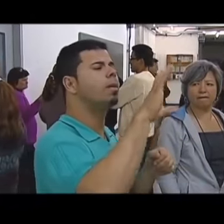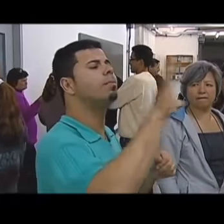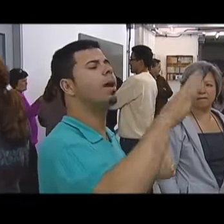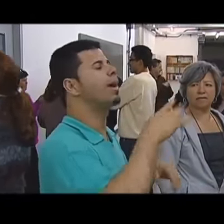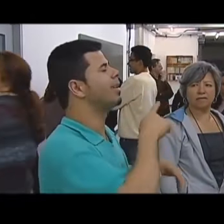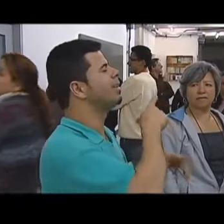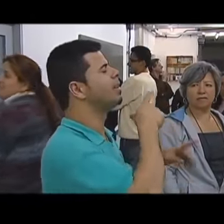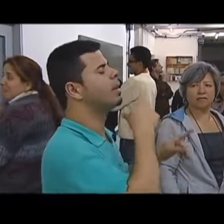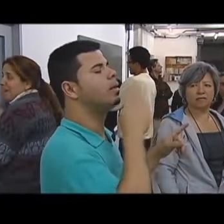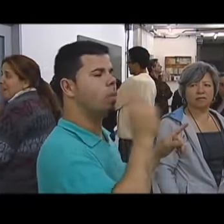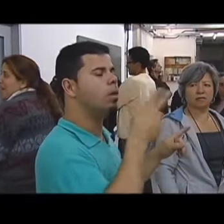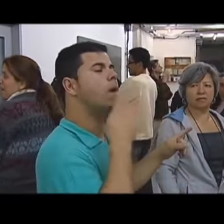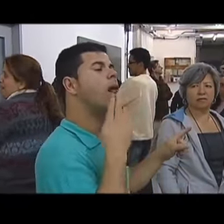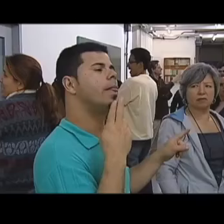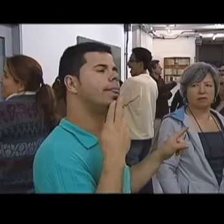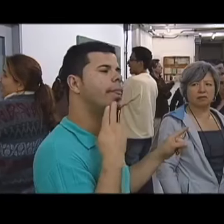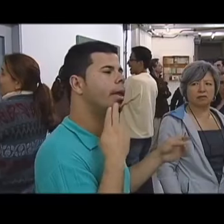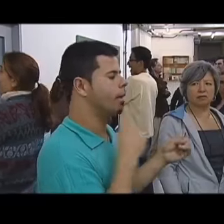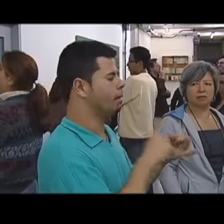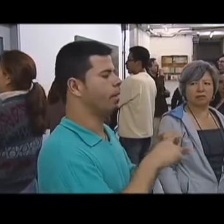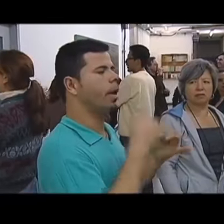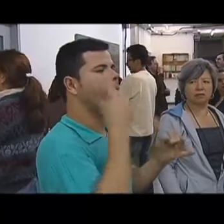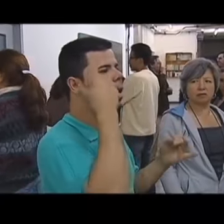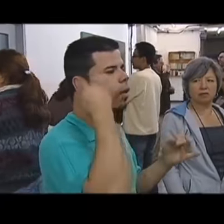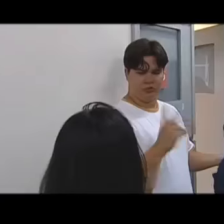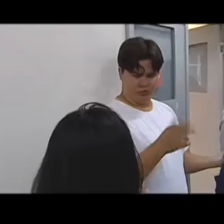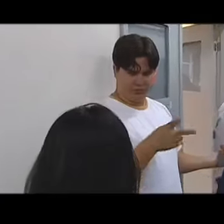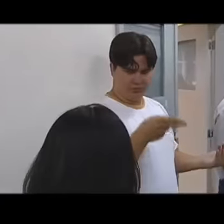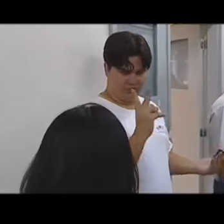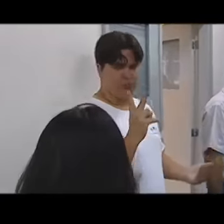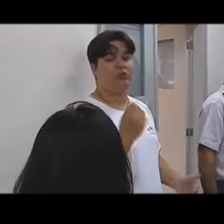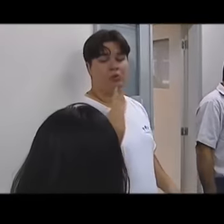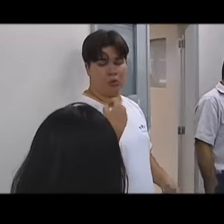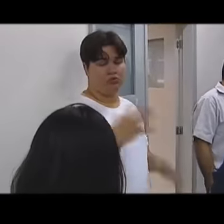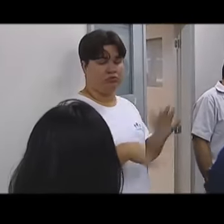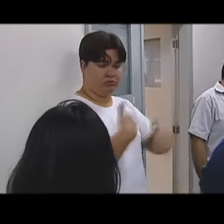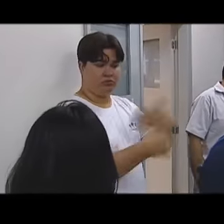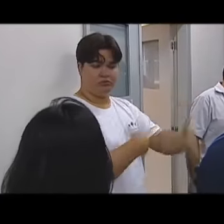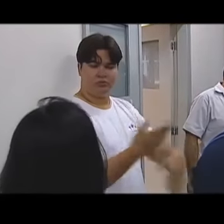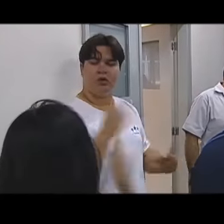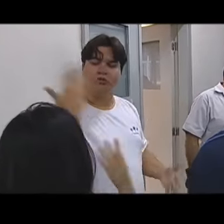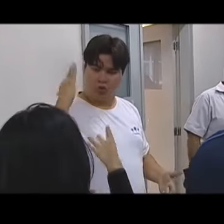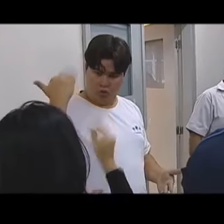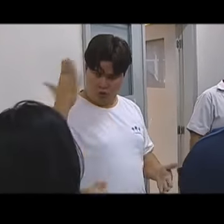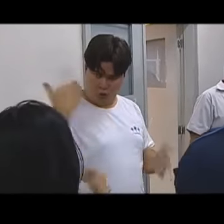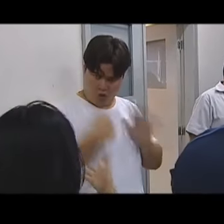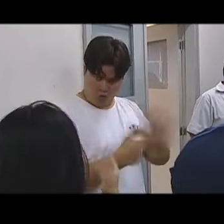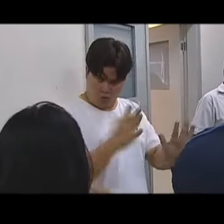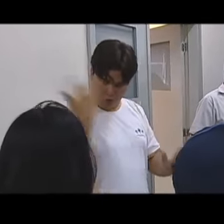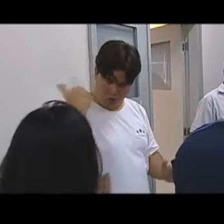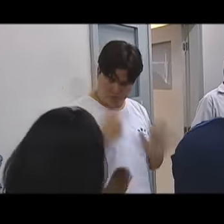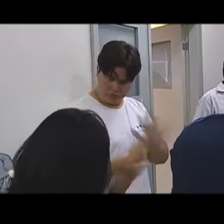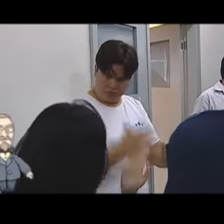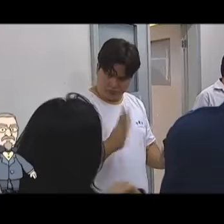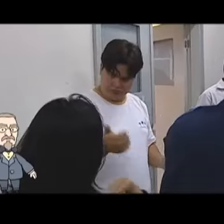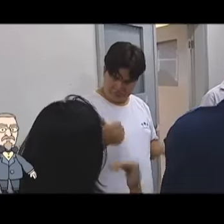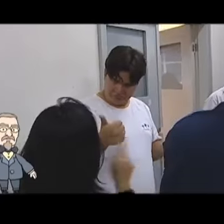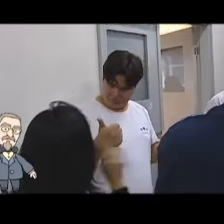ser sistematizadas com base nos sinais usados pelas comunidades surdas de cada país. Por causa do trabalho